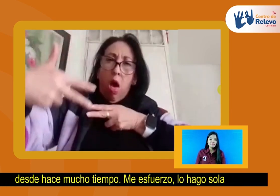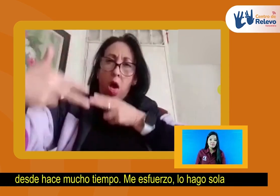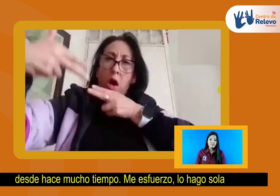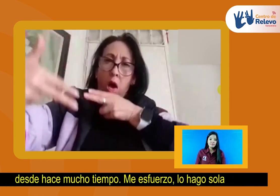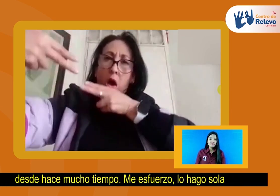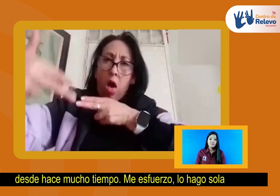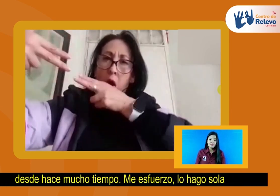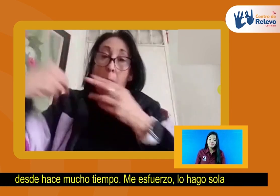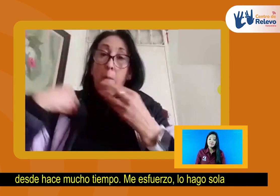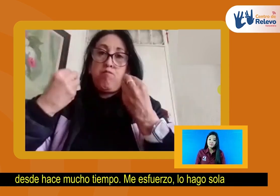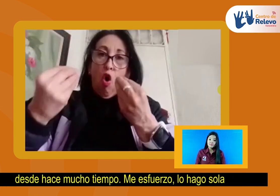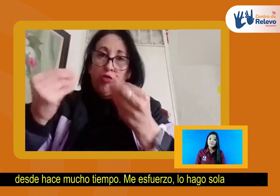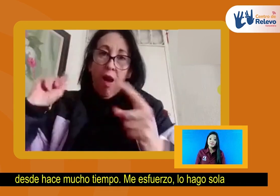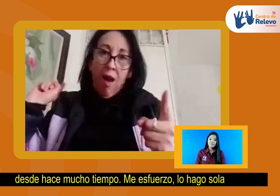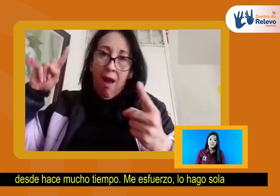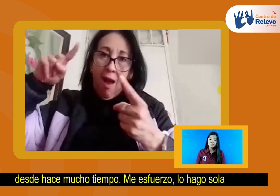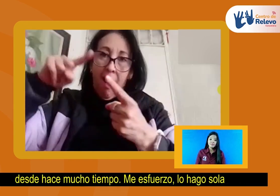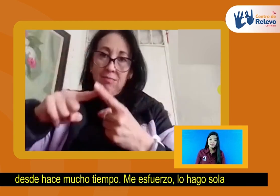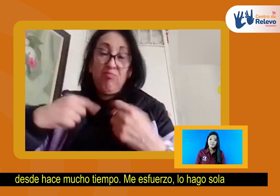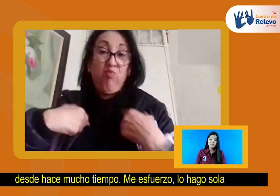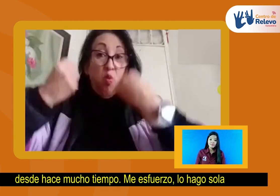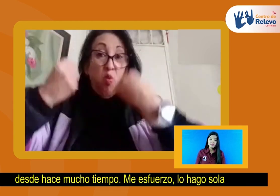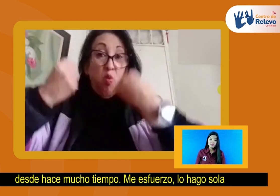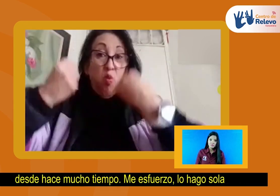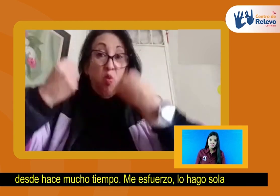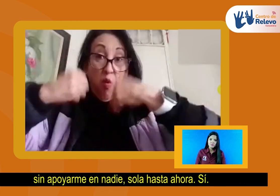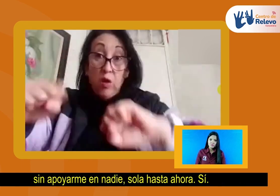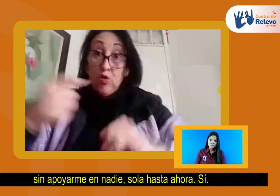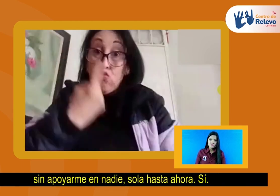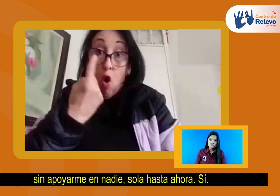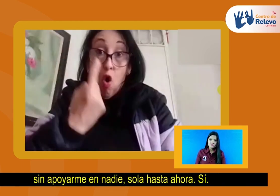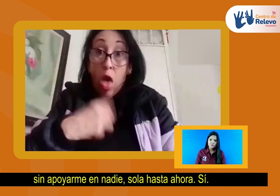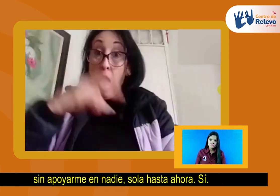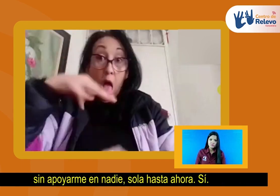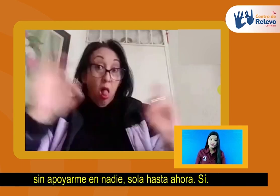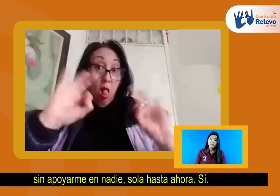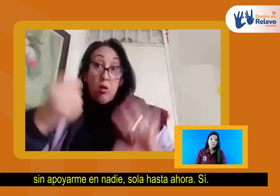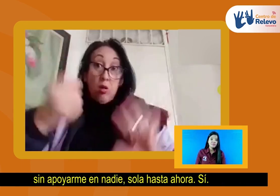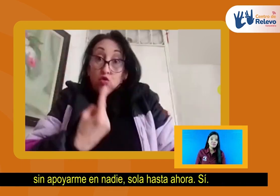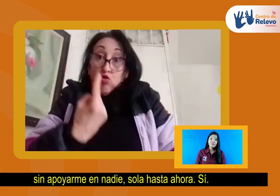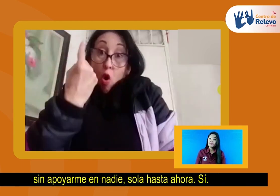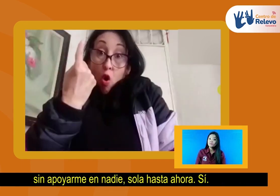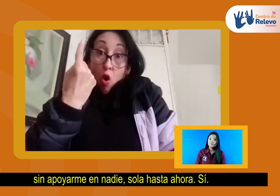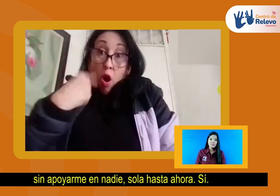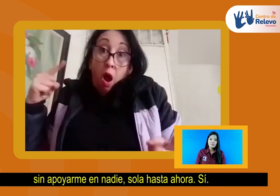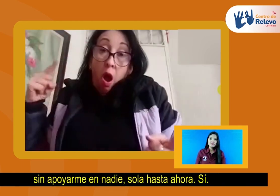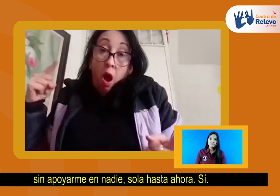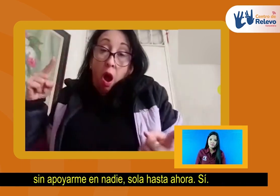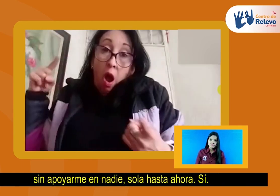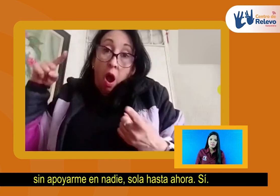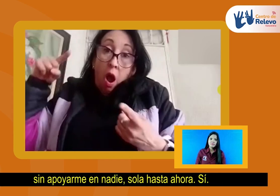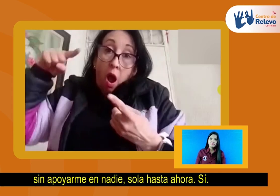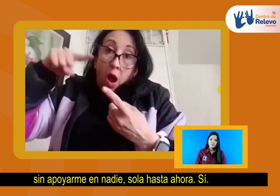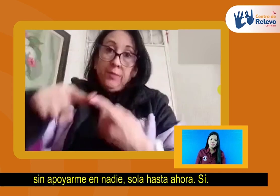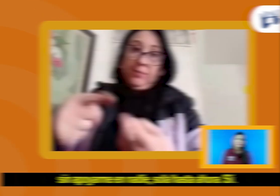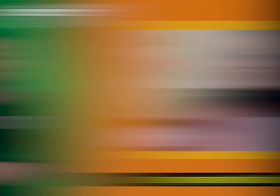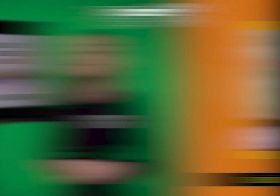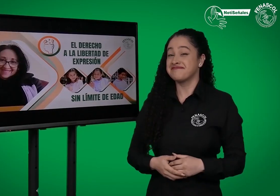mucho tiempo. Me esfuerzo, lo hago sola sin apoyarme en nadie, sola hasta ahora. Así.